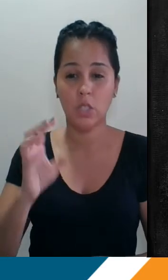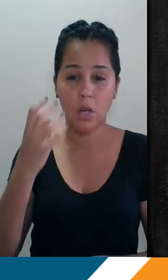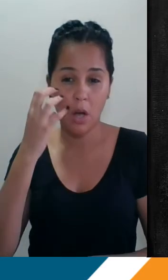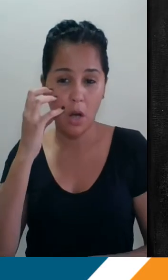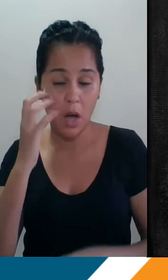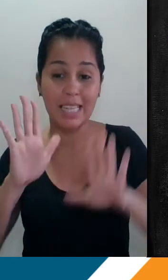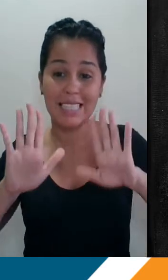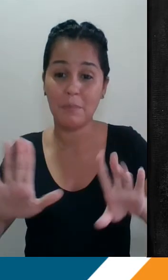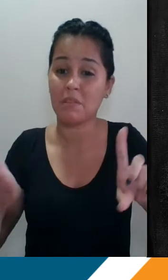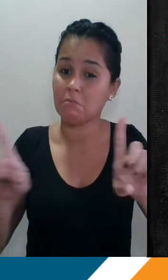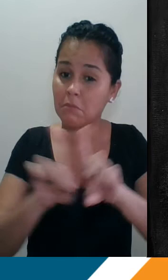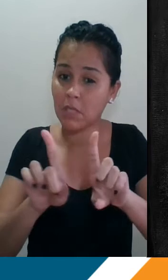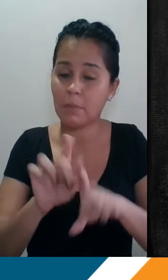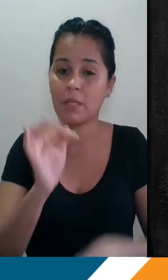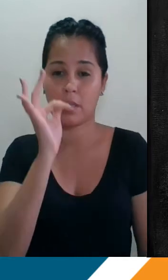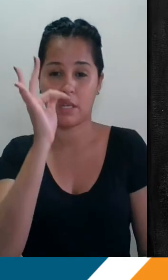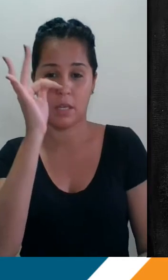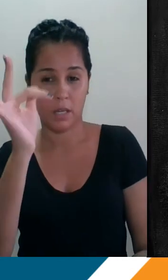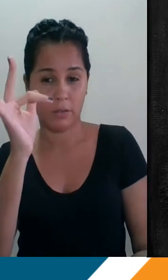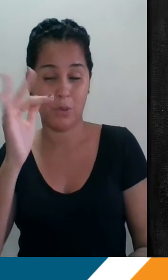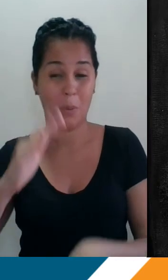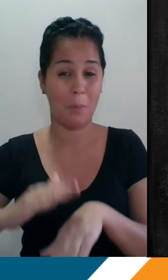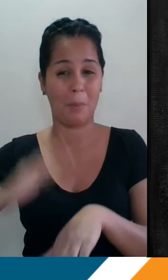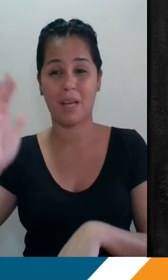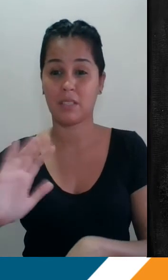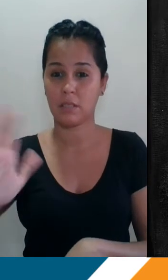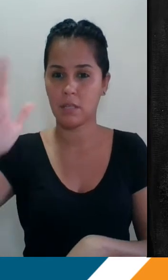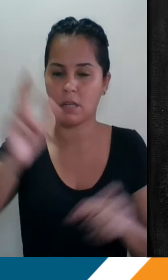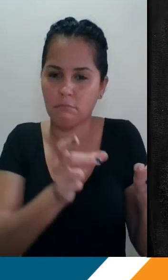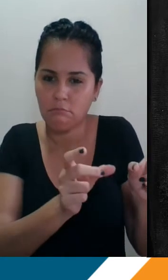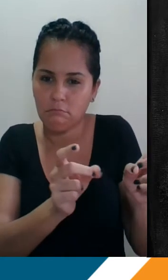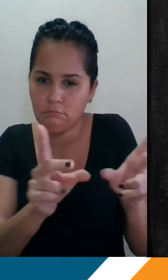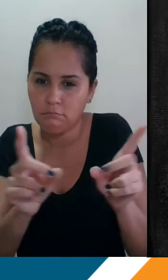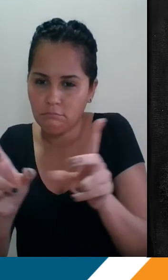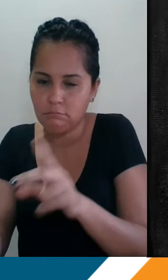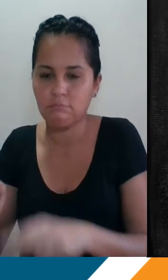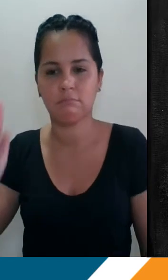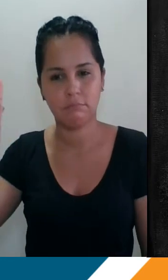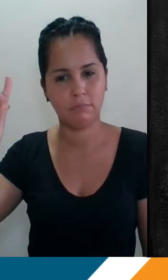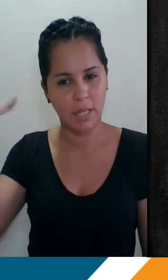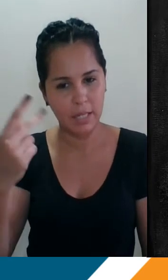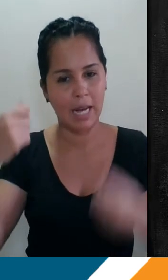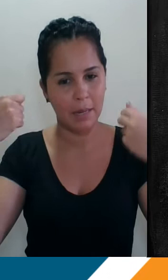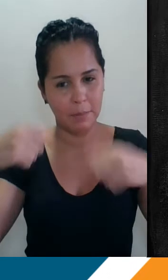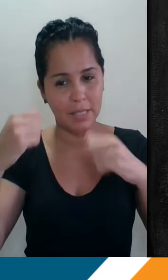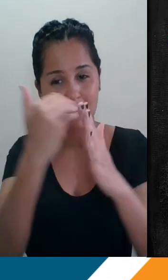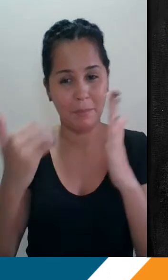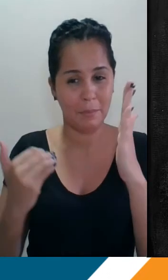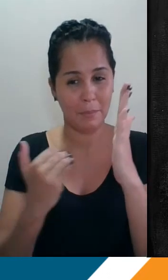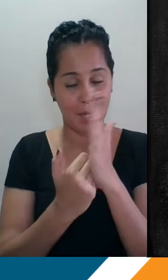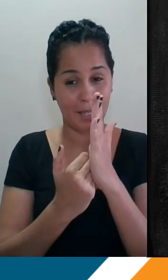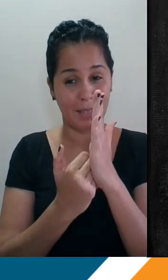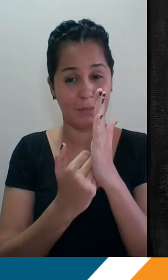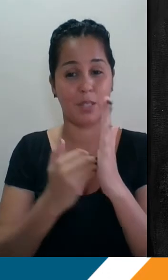cor-de-rosa, mas eu quero a flor hidrangea de maior valor comercial, o pH tem que ser inferior, tem que ser menor que o